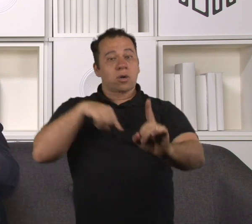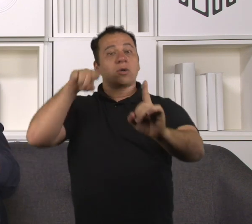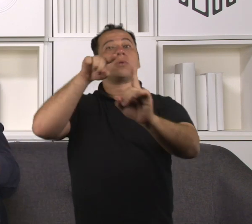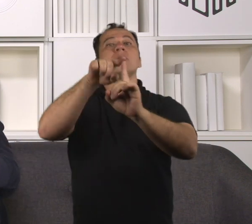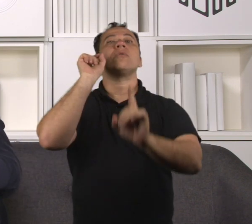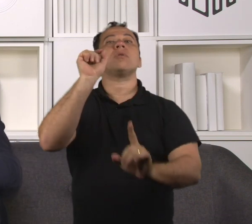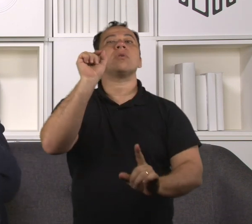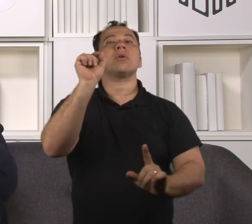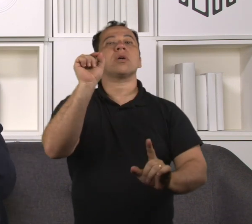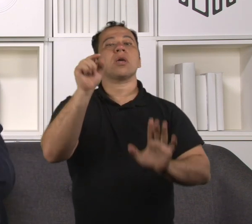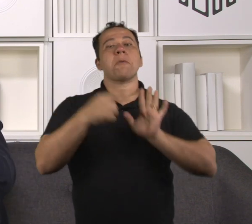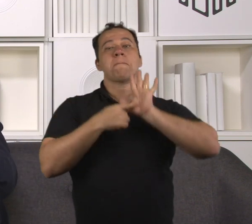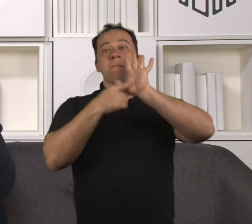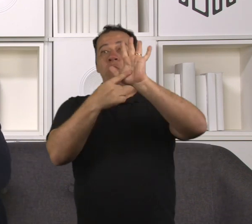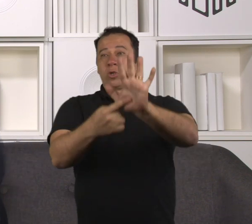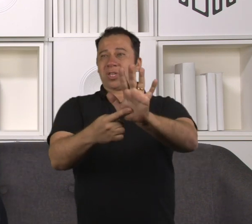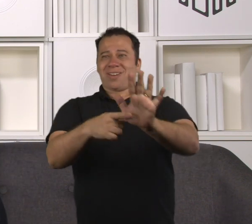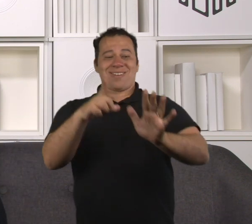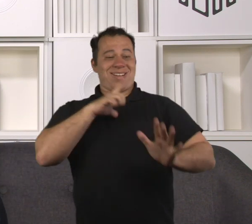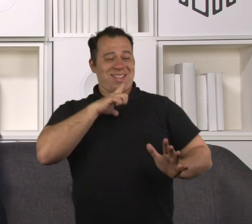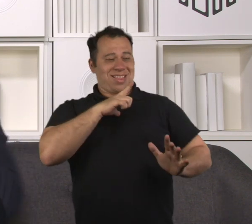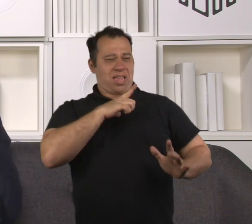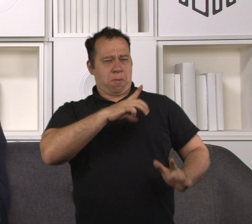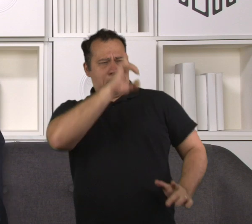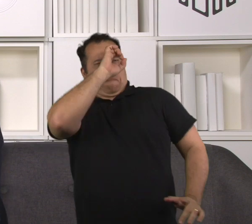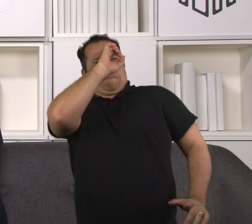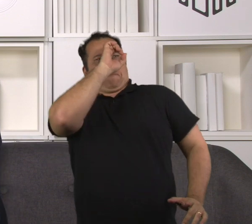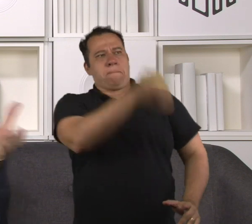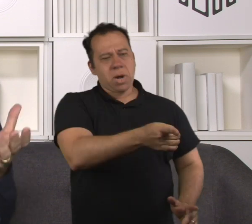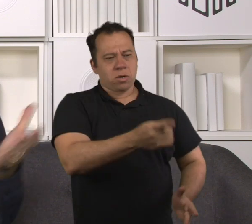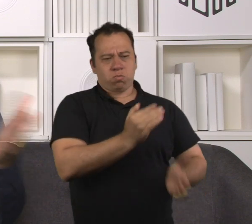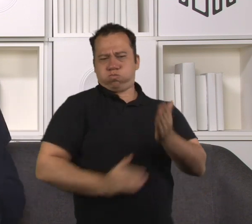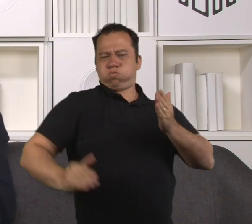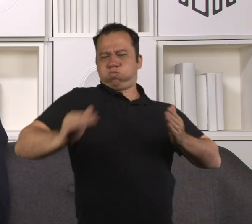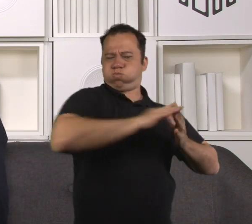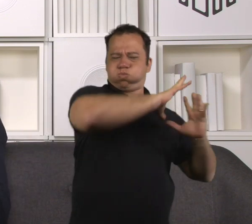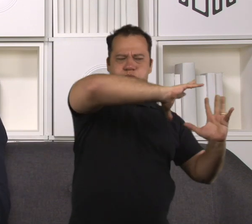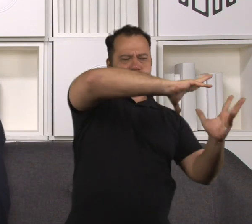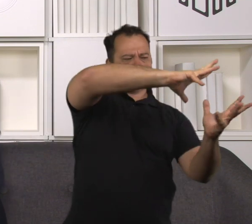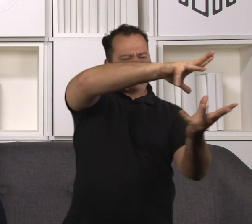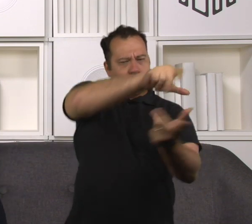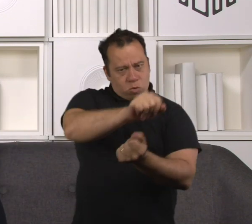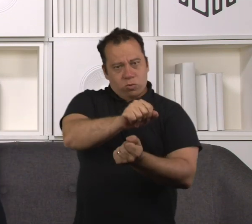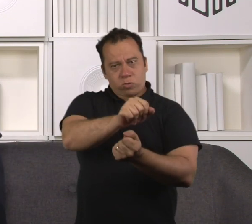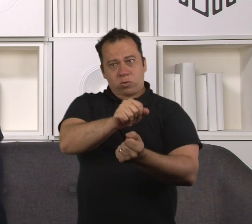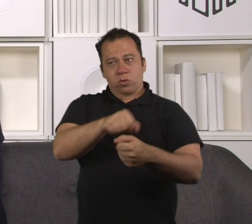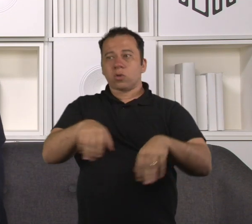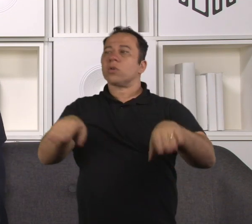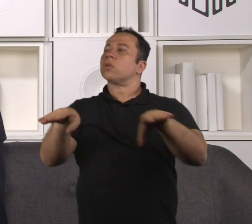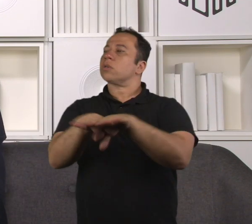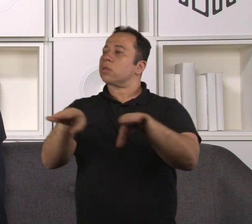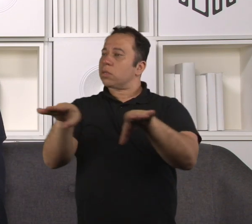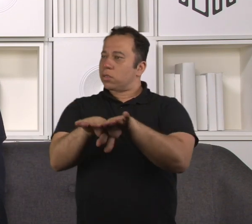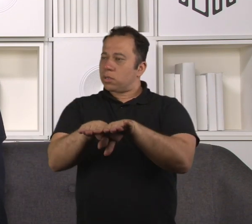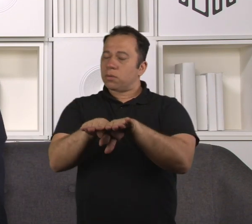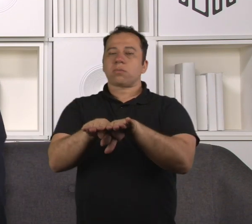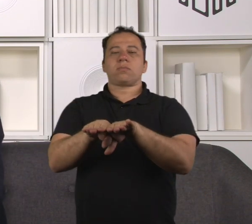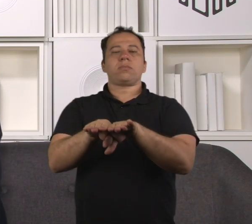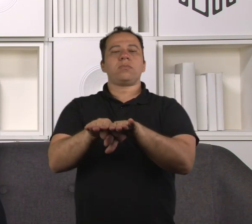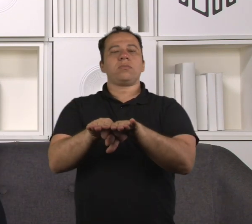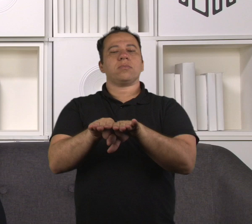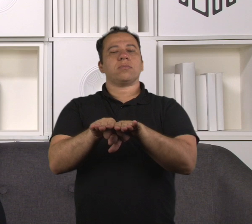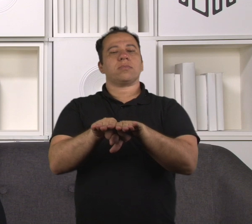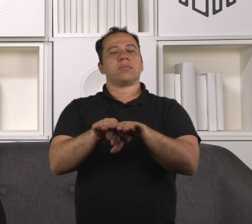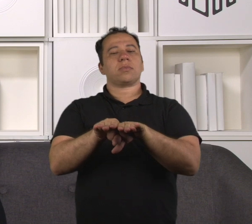a criação e demonstrar que o reino de Deus está presente nele. Lembra que o evangelho é o reino de Deus chegou?